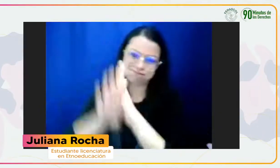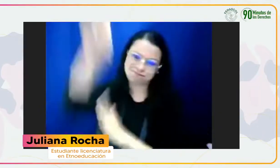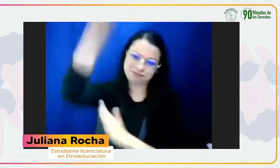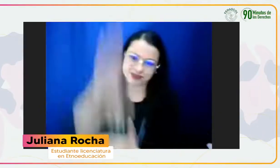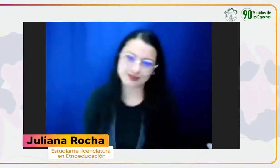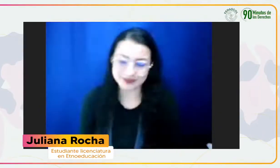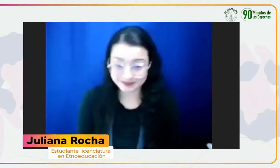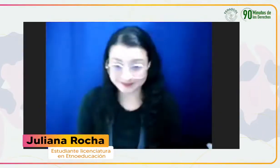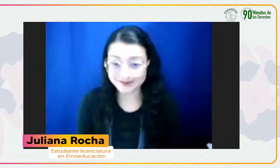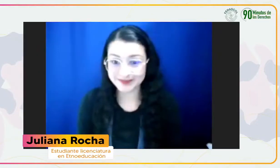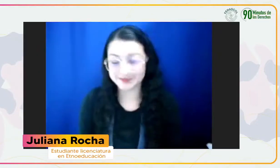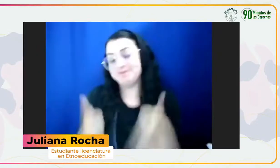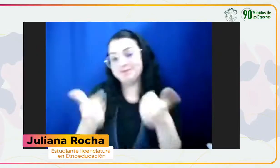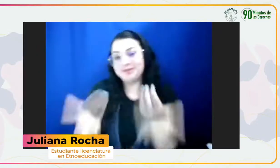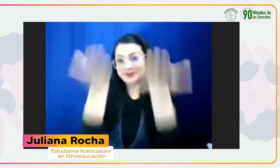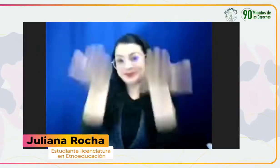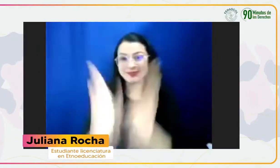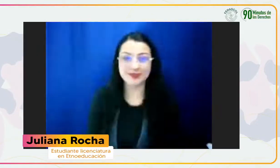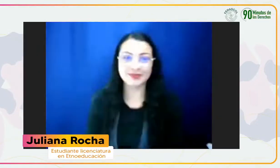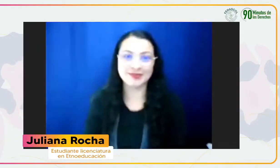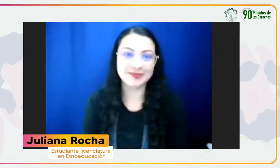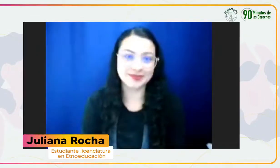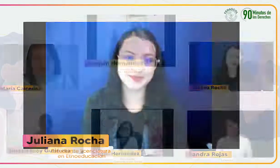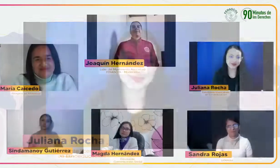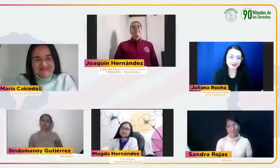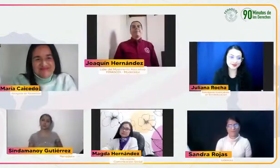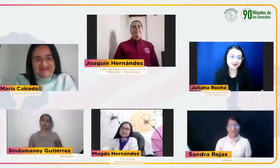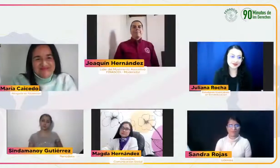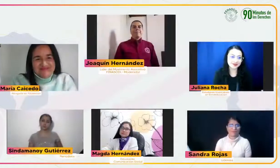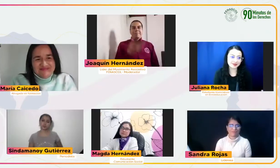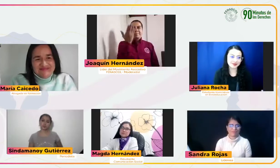contrario, unirnos para que entre todas podamos seguir adelante.